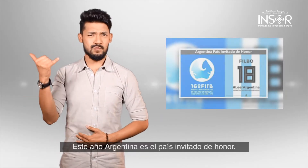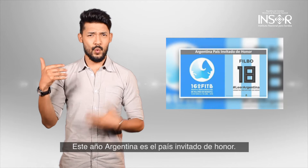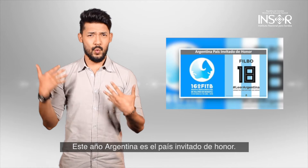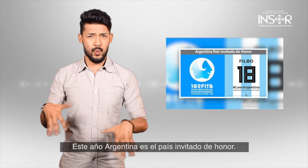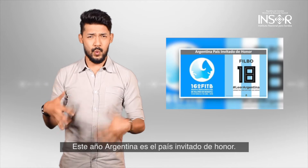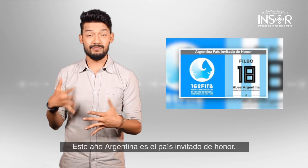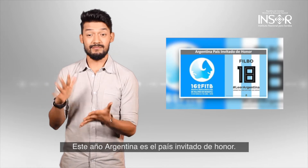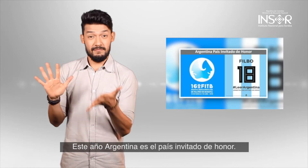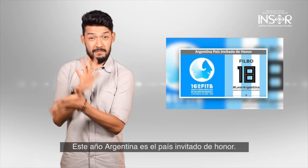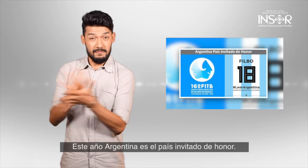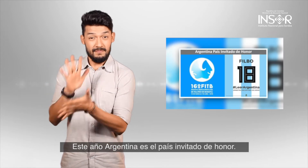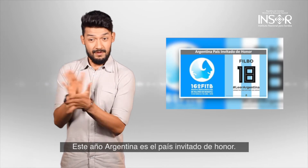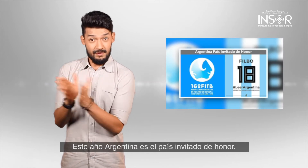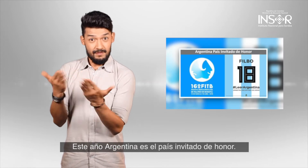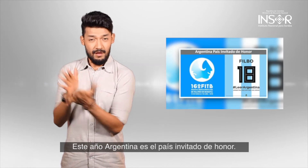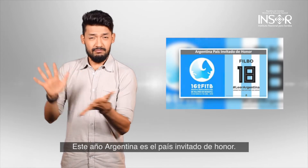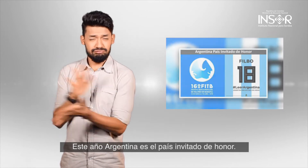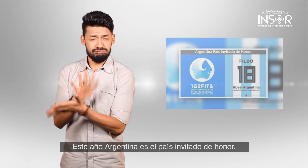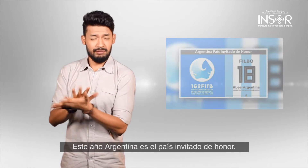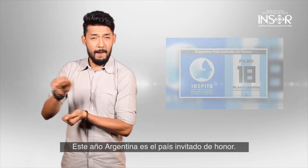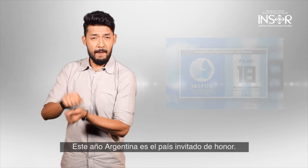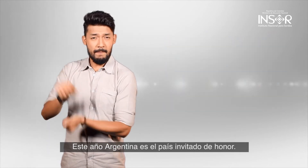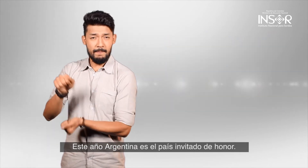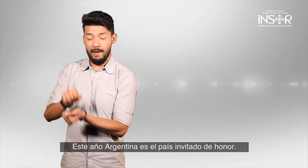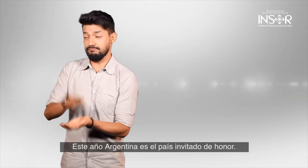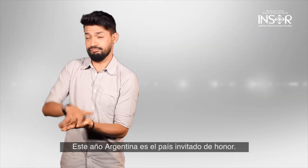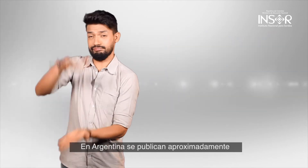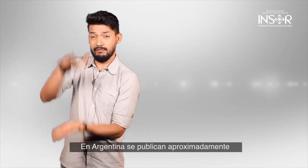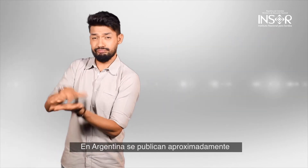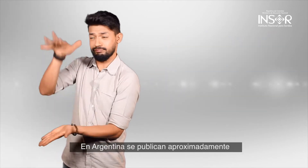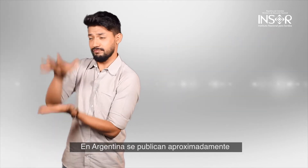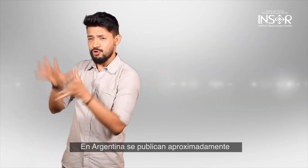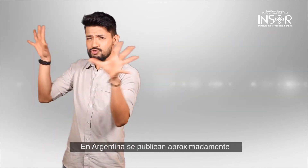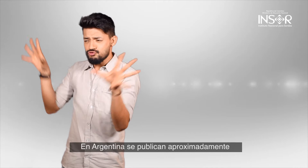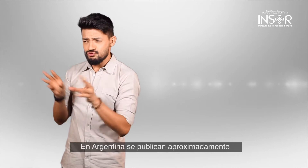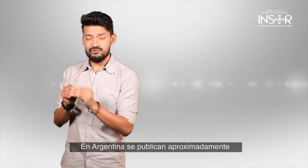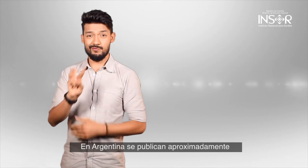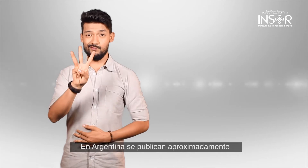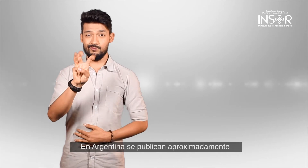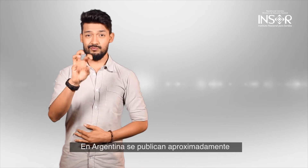Este año Argentina es el país invitado de honor. En Argentina se publican aproximadamente